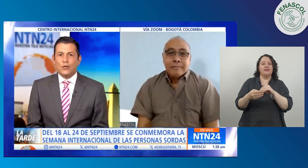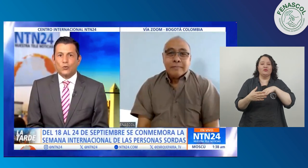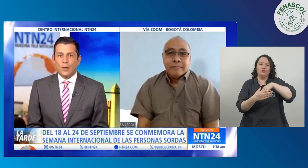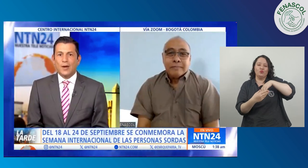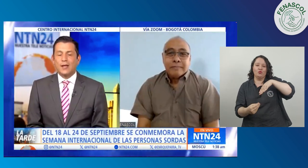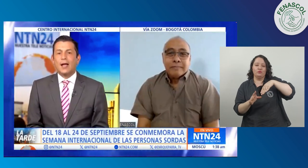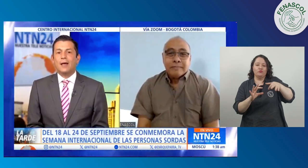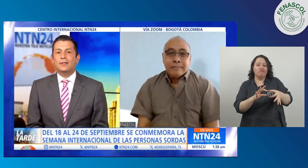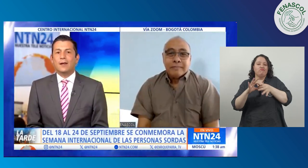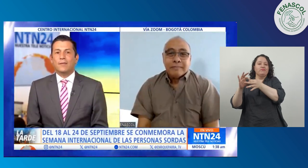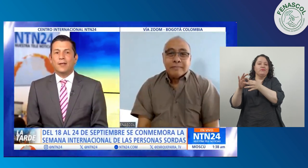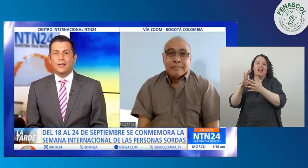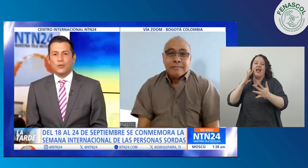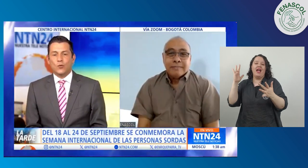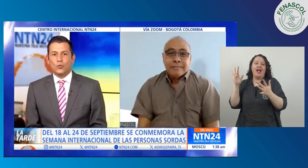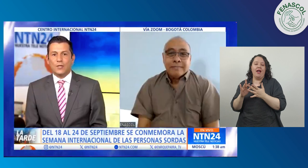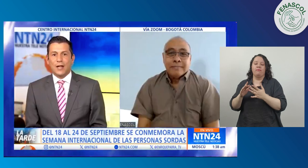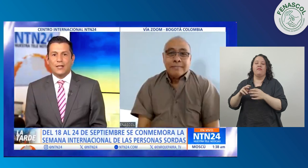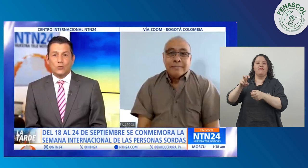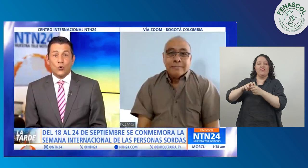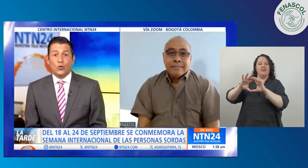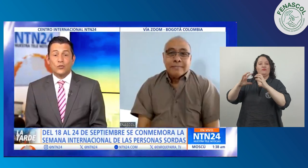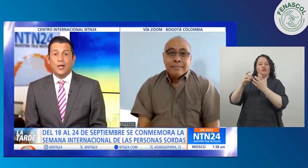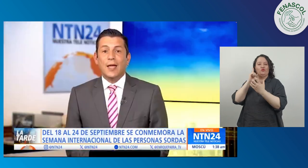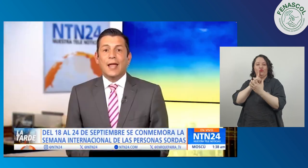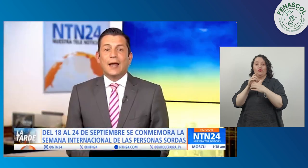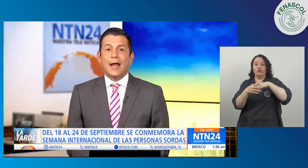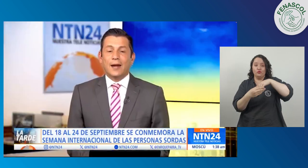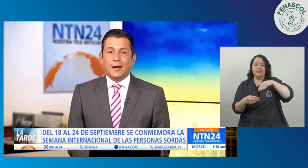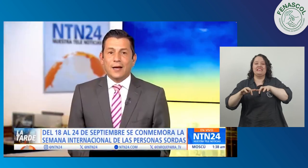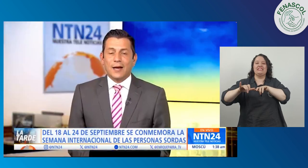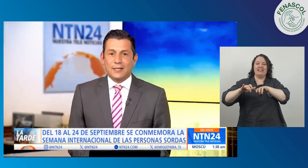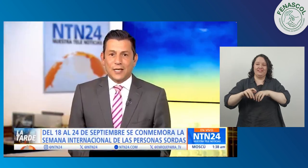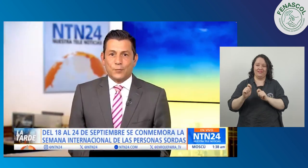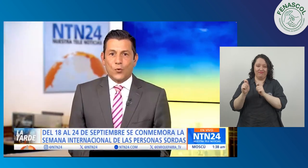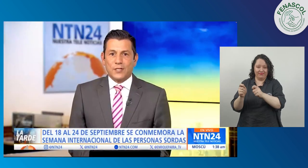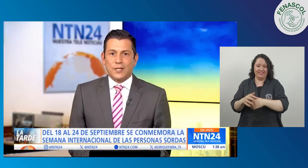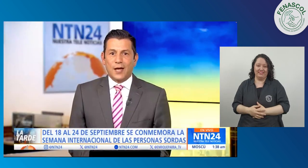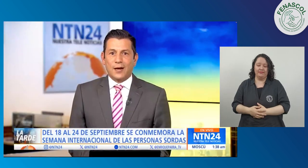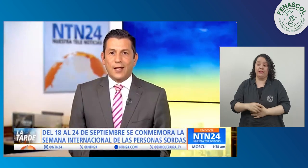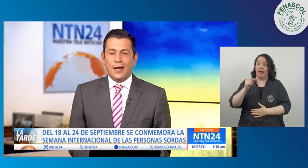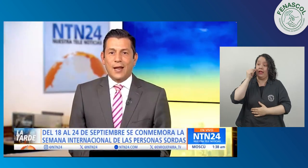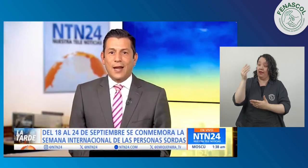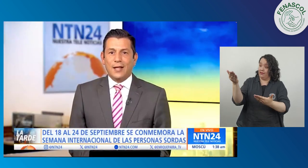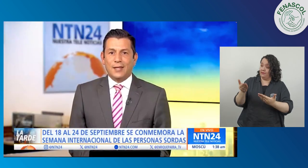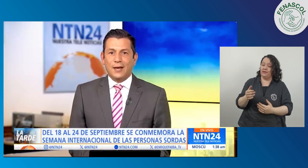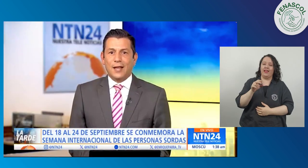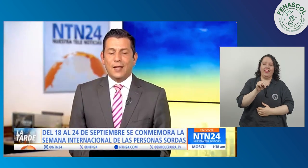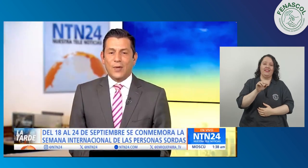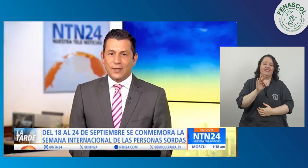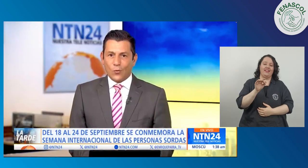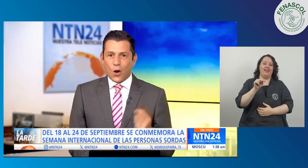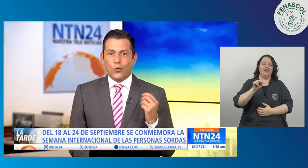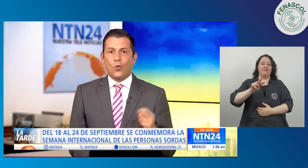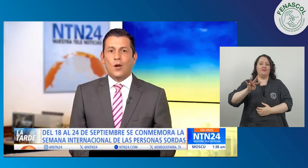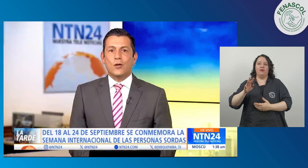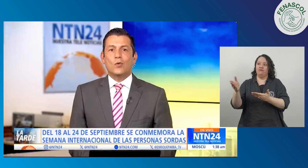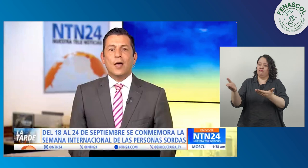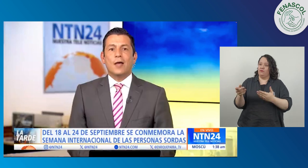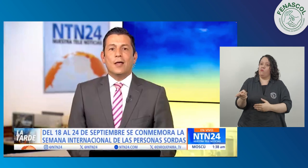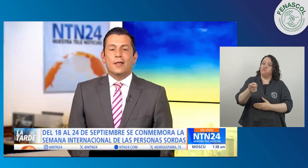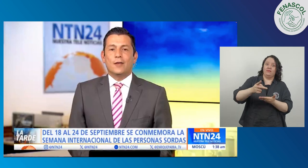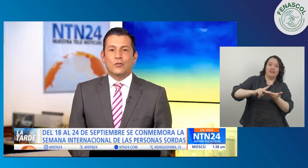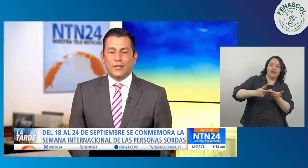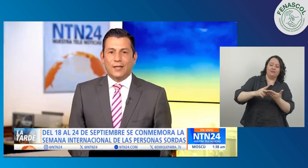secretario de Sudamérica de la Federación Mundial de Sordos. Henry, gracias por estar en NTN 24 con la